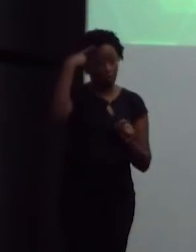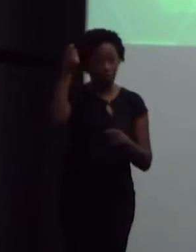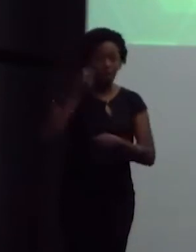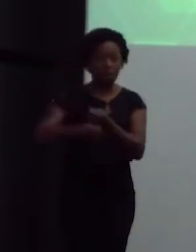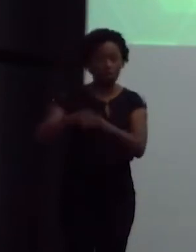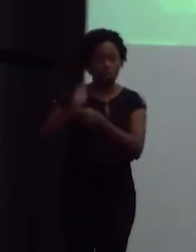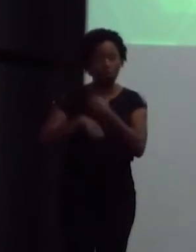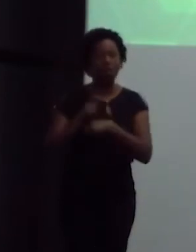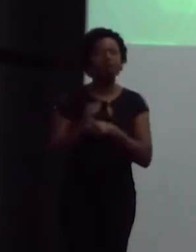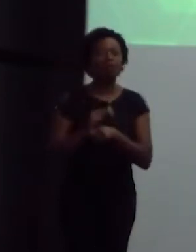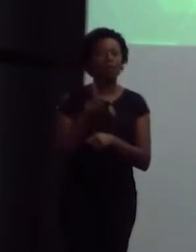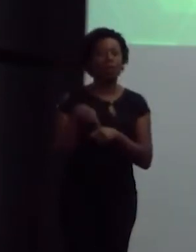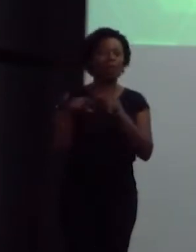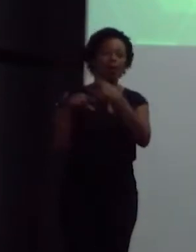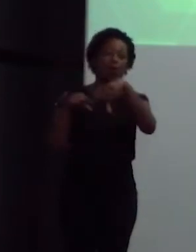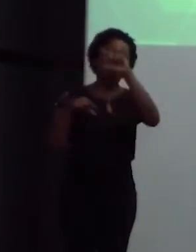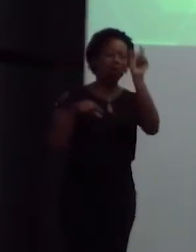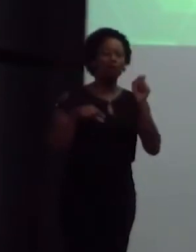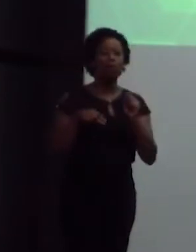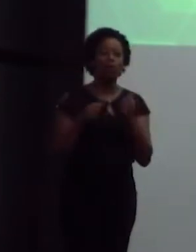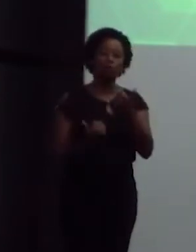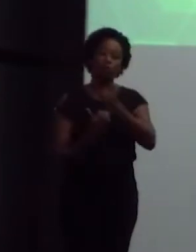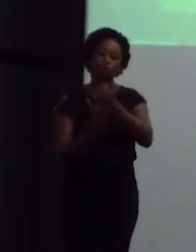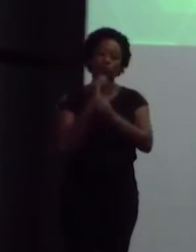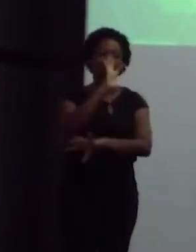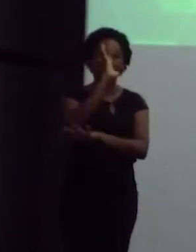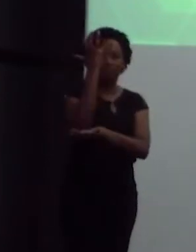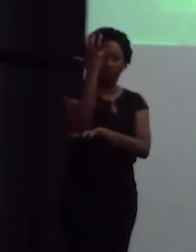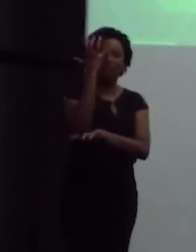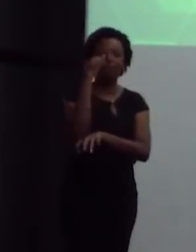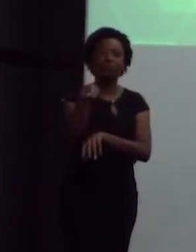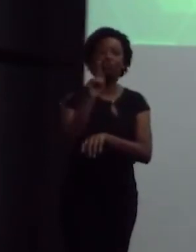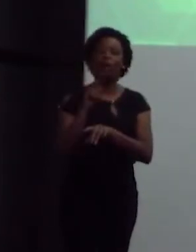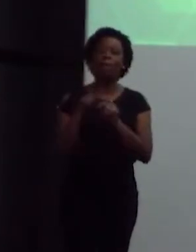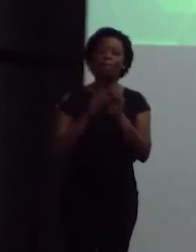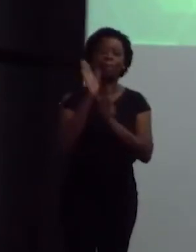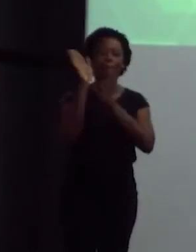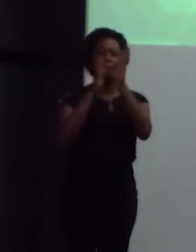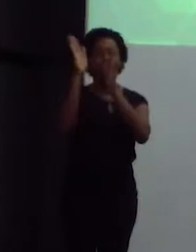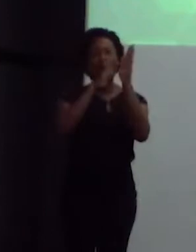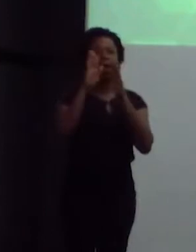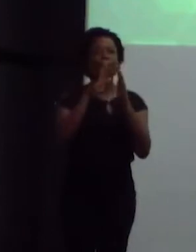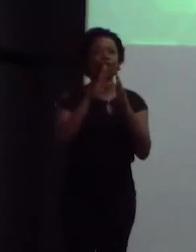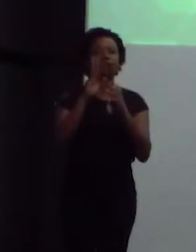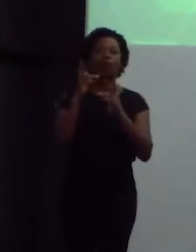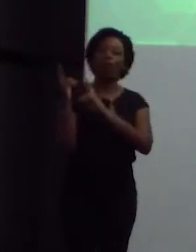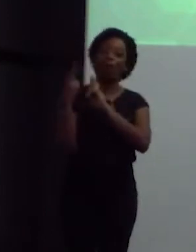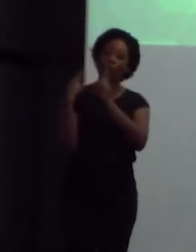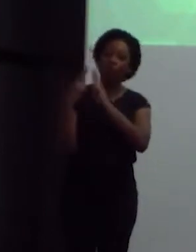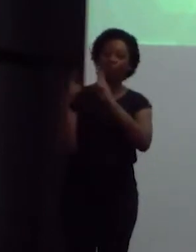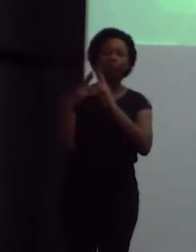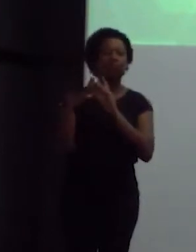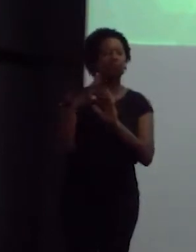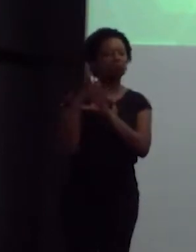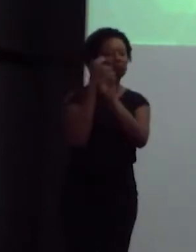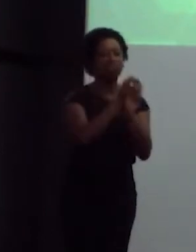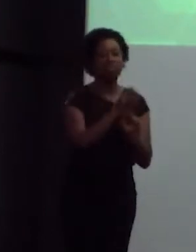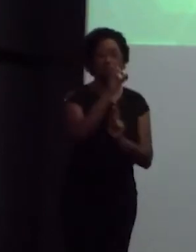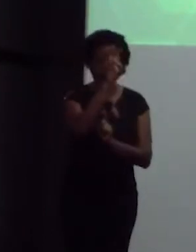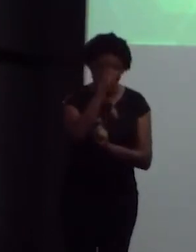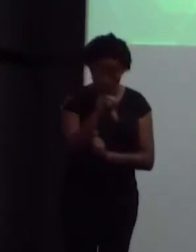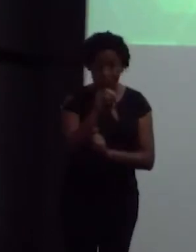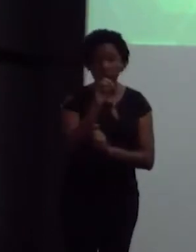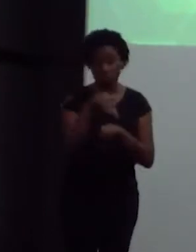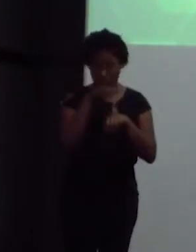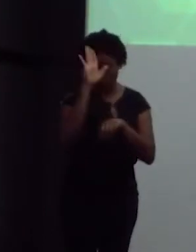para corredores sustentáveis. Nós mapeamos mais de 50 rodovias, e aí a questão aqui do descritivo,